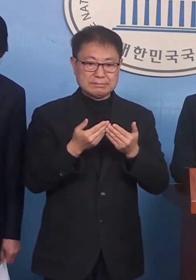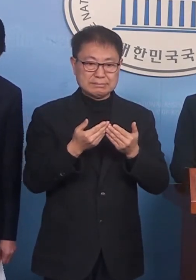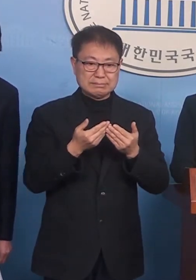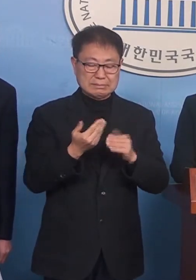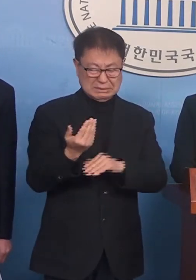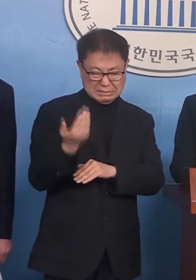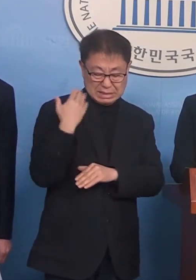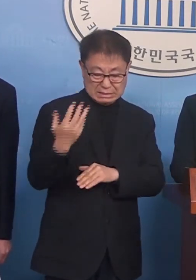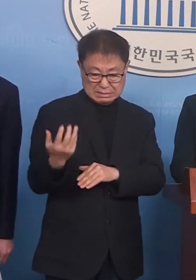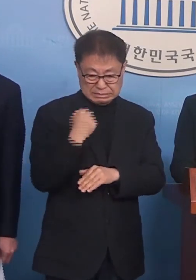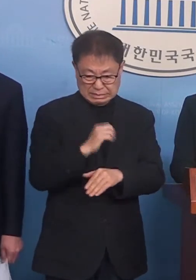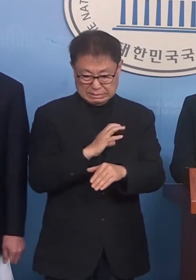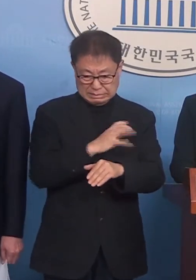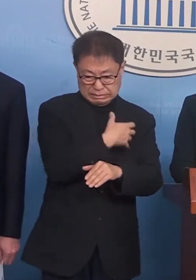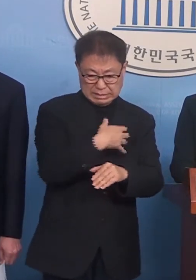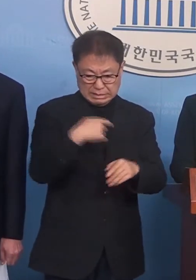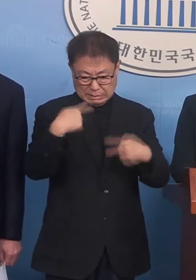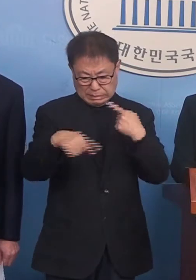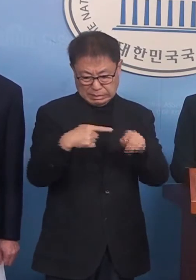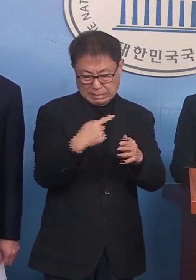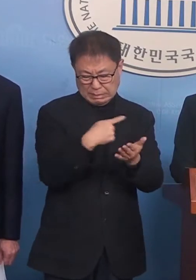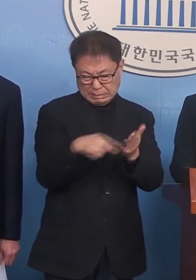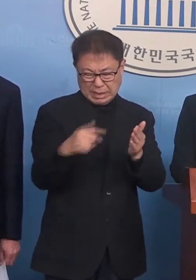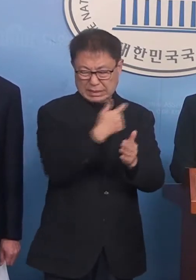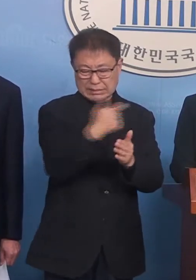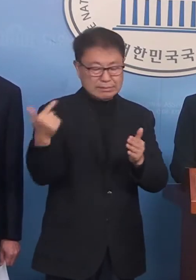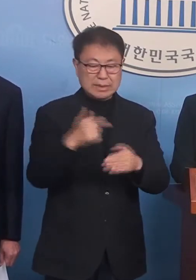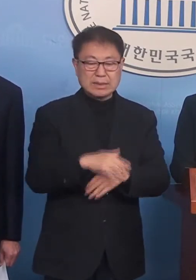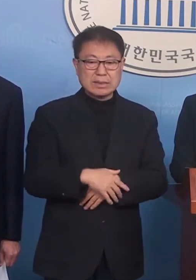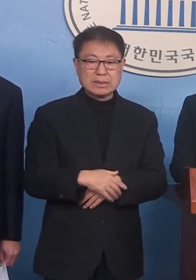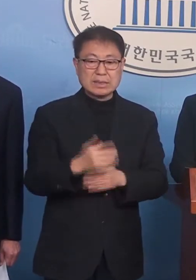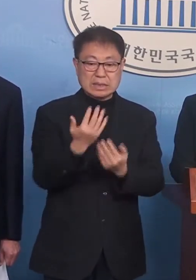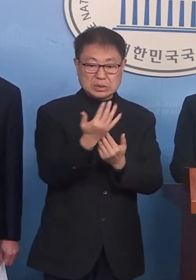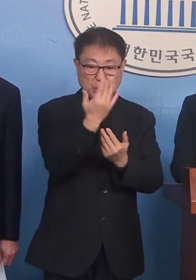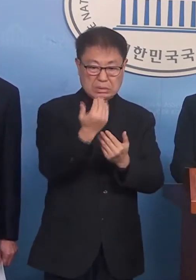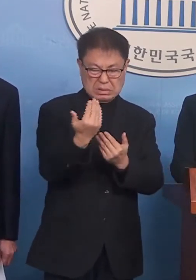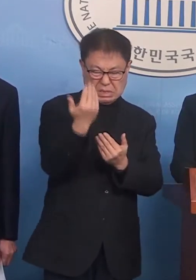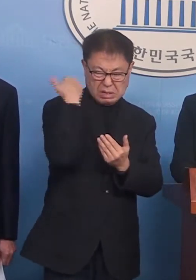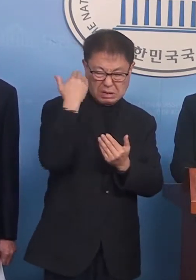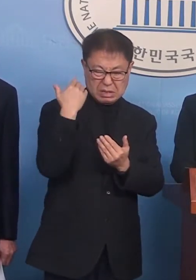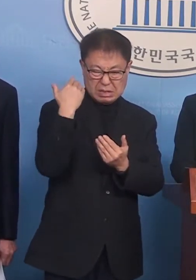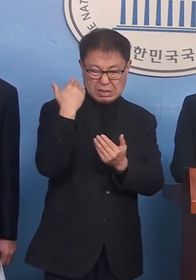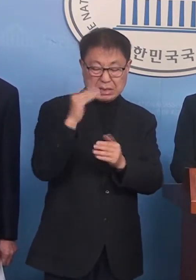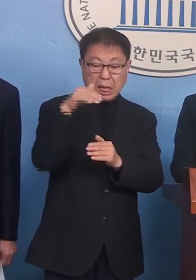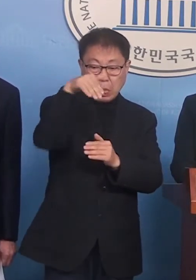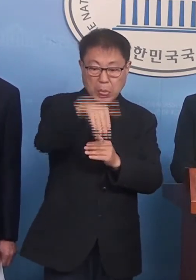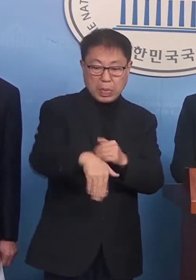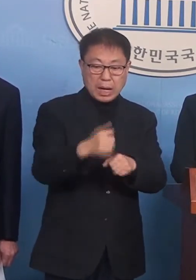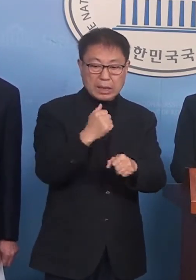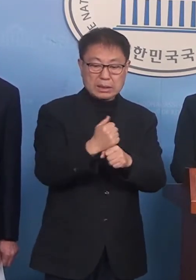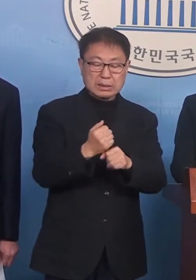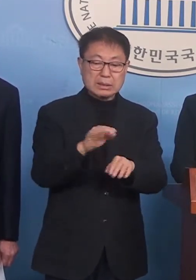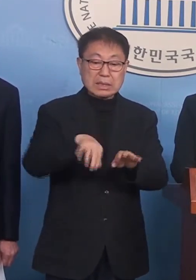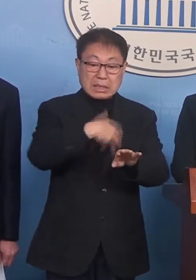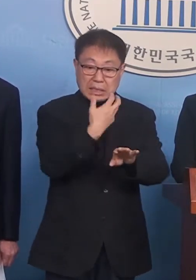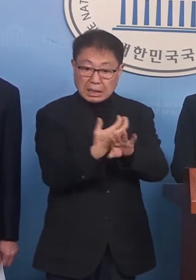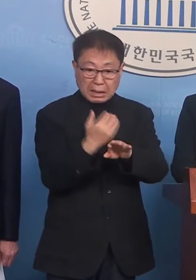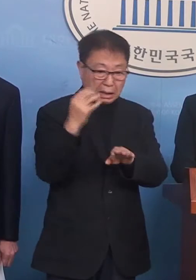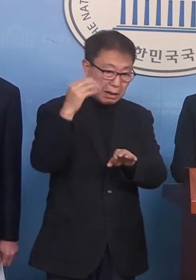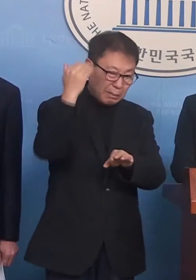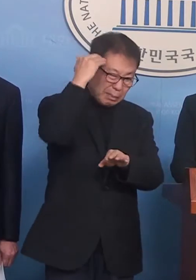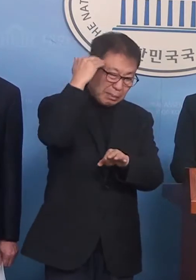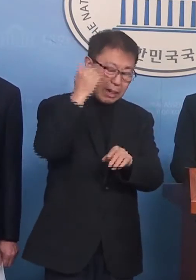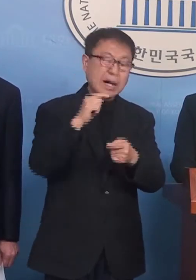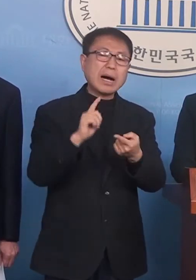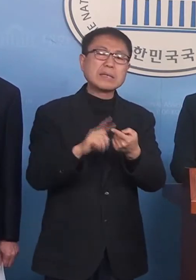정치의 폐해가 기대자였습니다. 촛불혁명 이전으로 퇴행하려는 제1야당은 개혁을 발목 잡는 어깃장